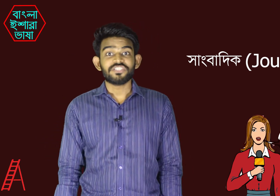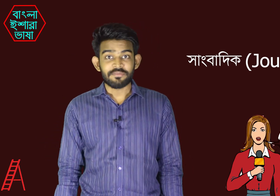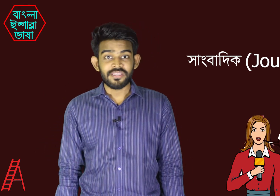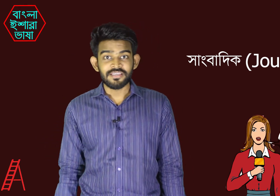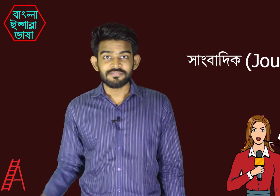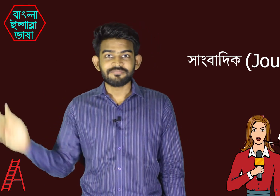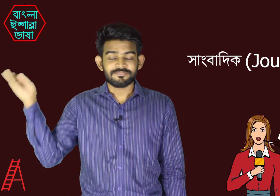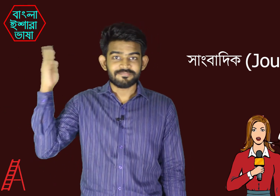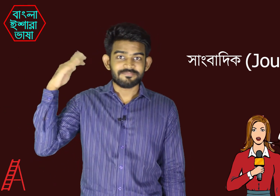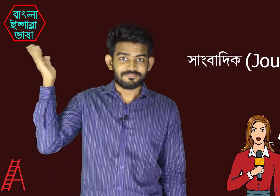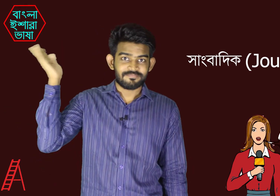সাংবাদিক,